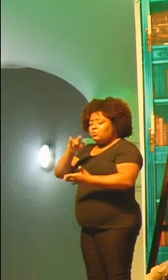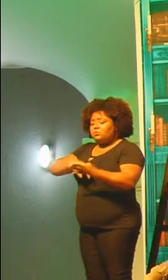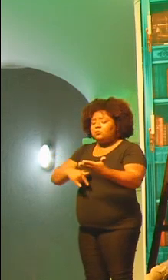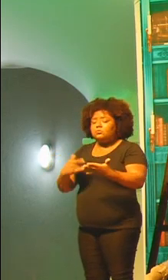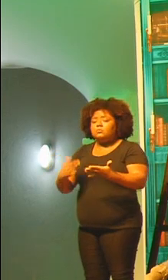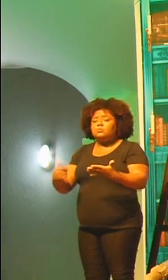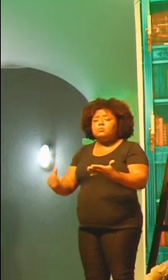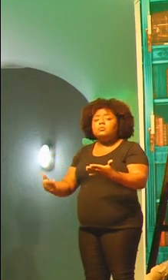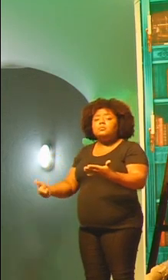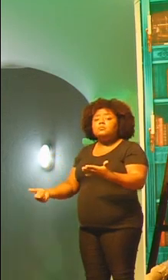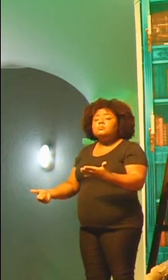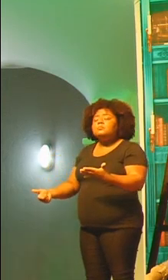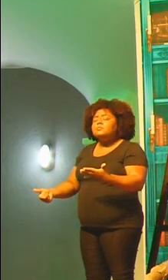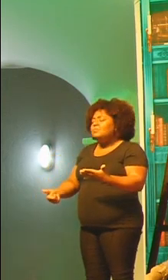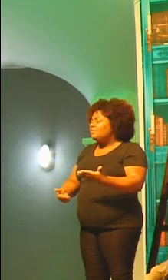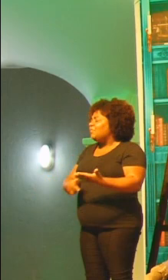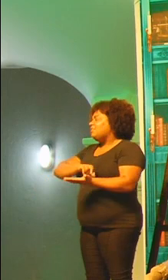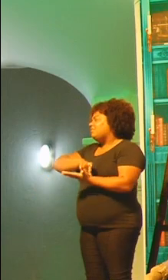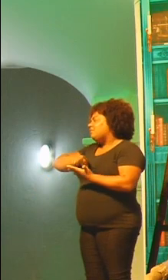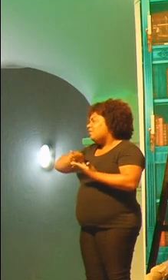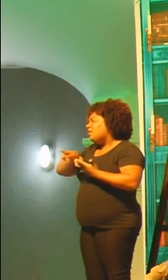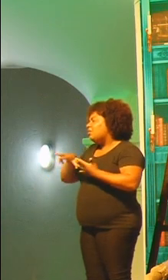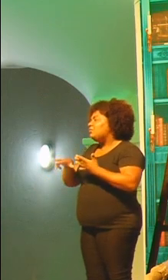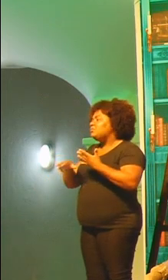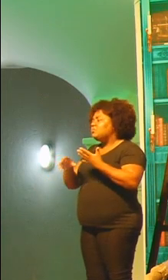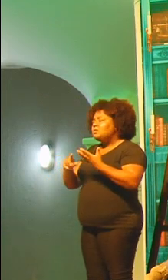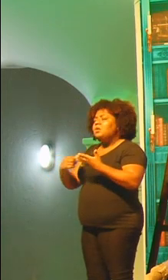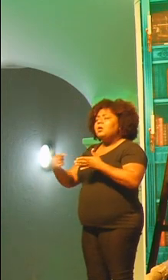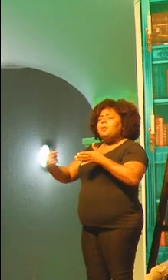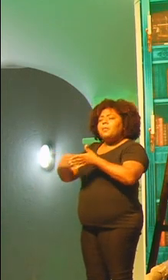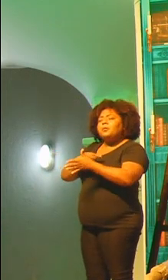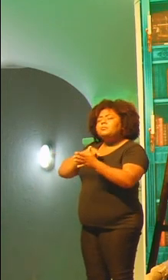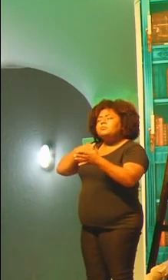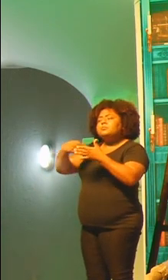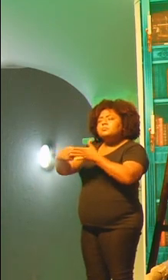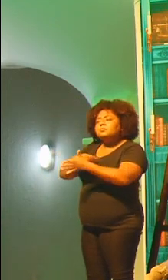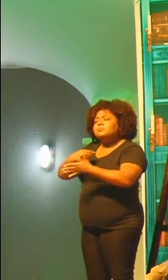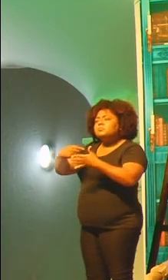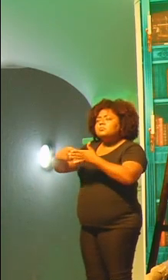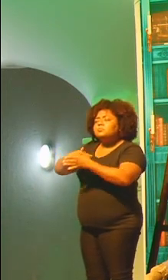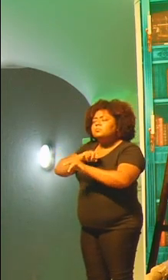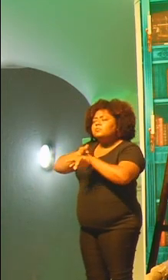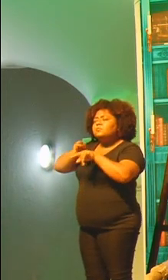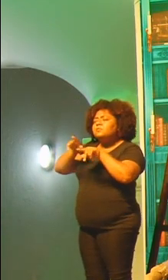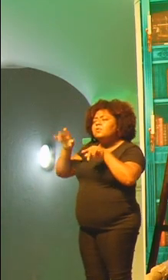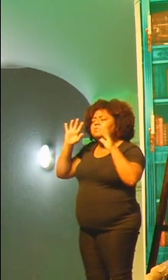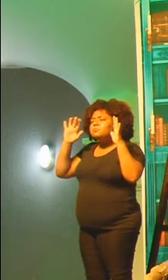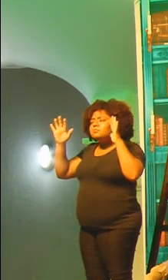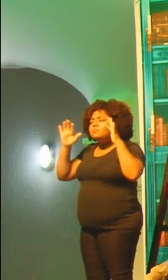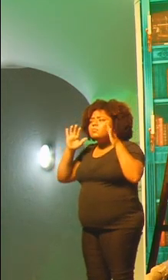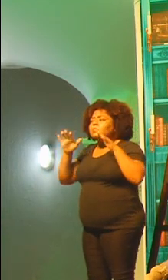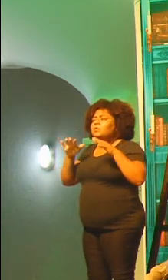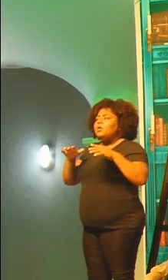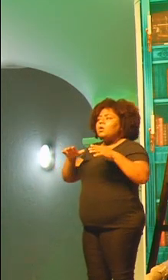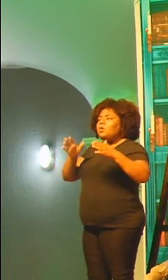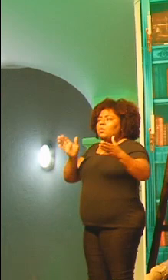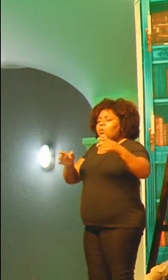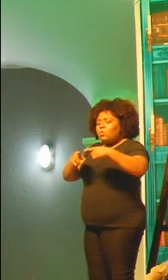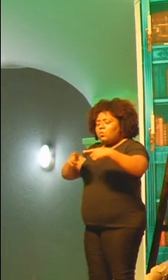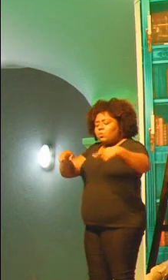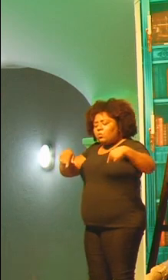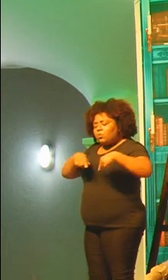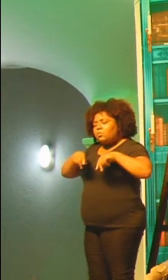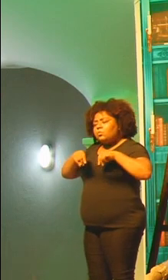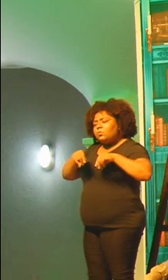né? São muitas questões que surgem aí. E é o direito ao território, é o direito